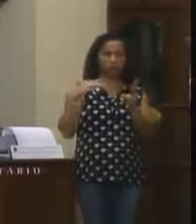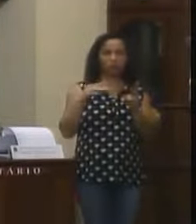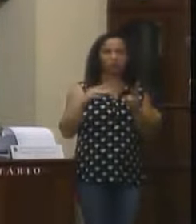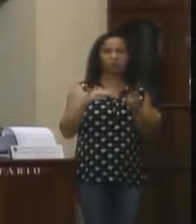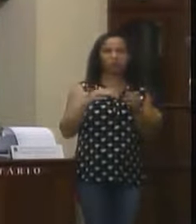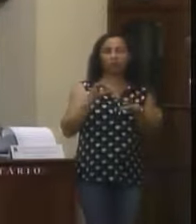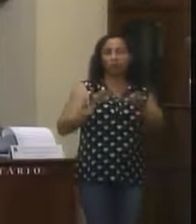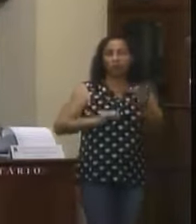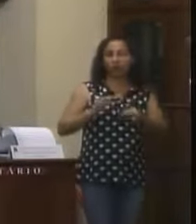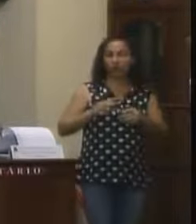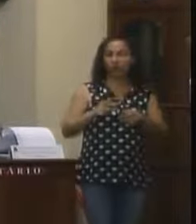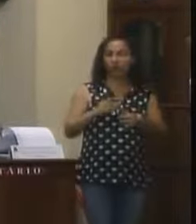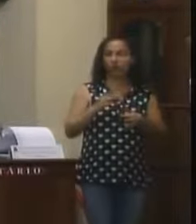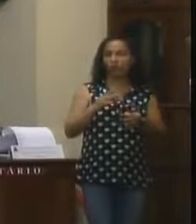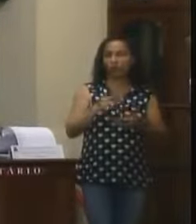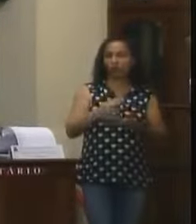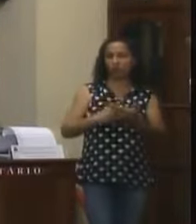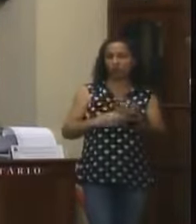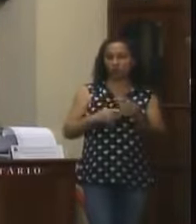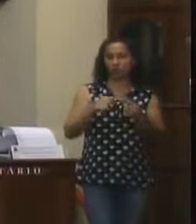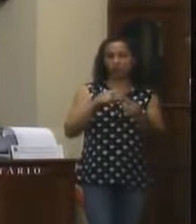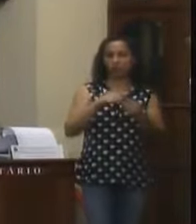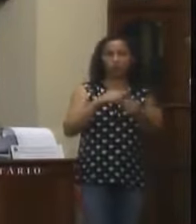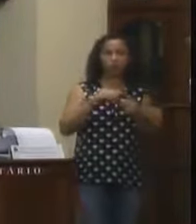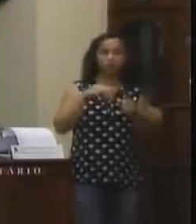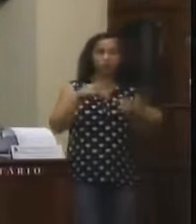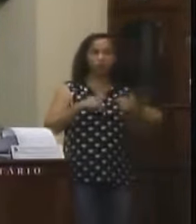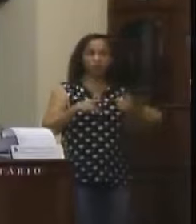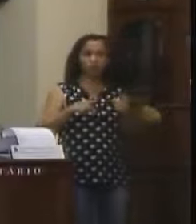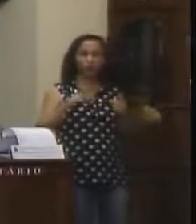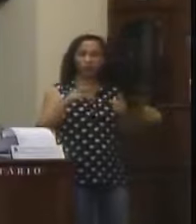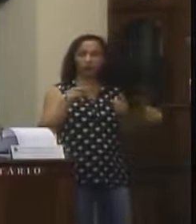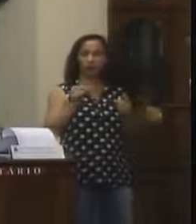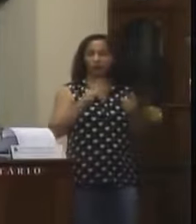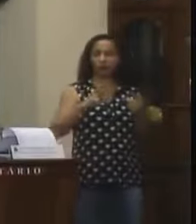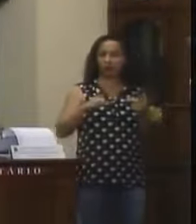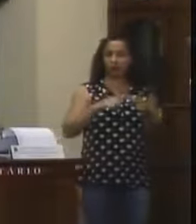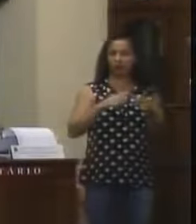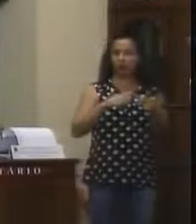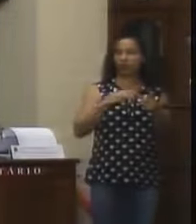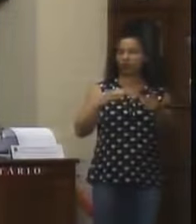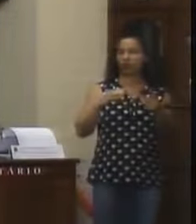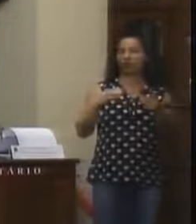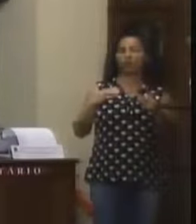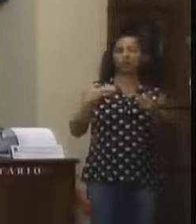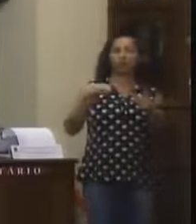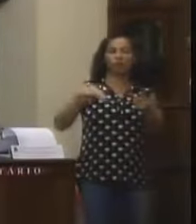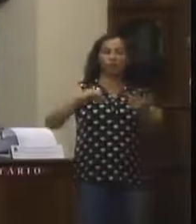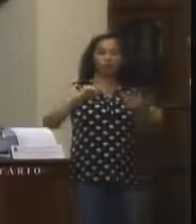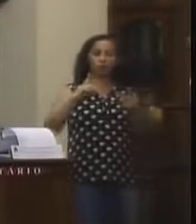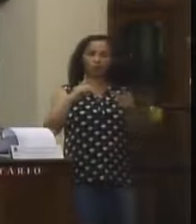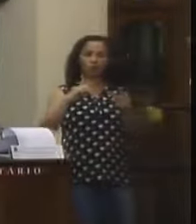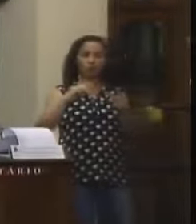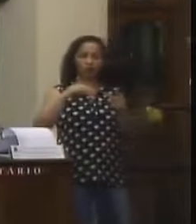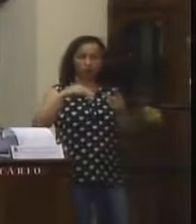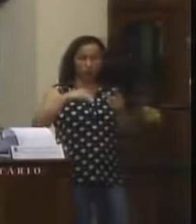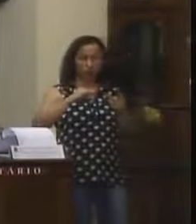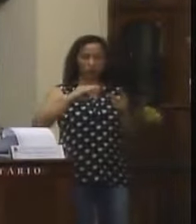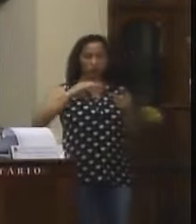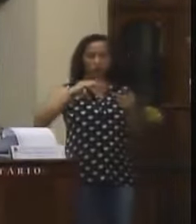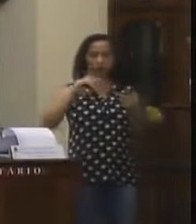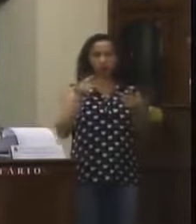Regimento Interno, merecendo sua regular tramitação e aprovação, pelas razões que passo a expor. Ao examinar o presente projeto de lei ordinária,